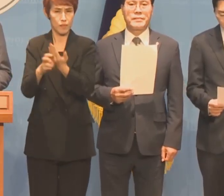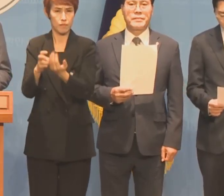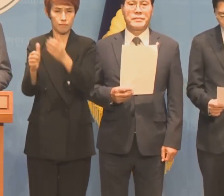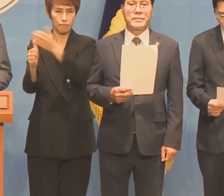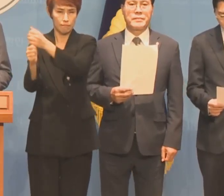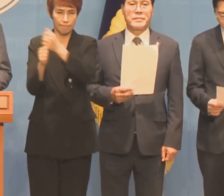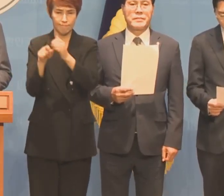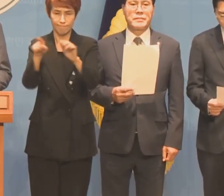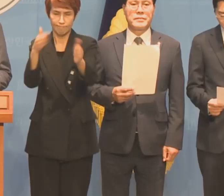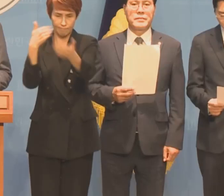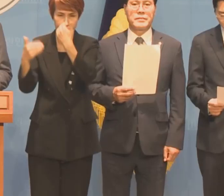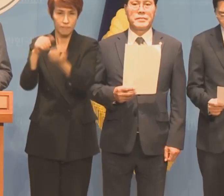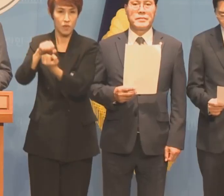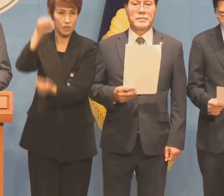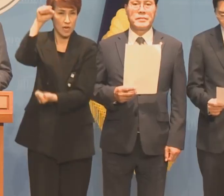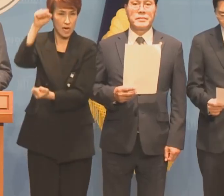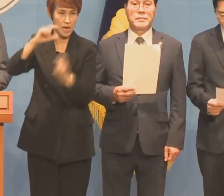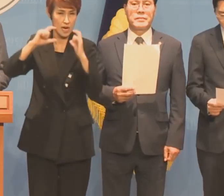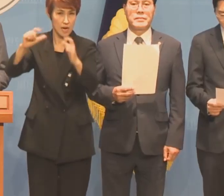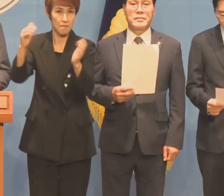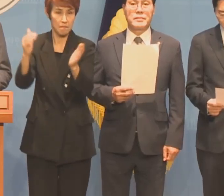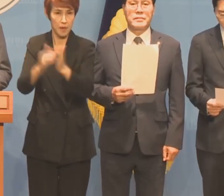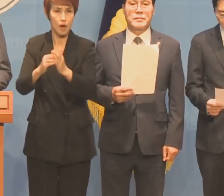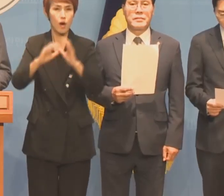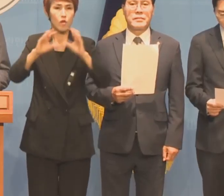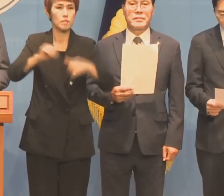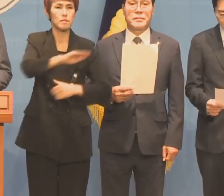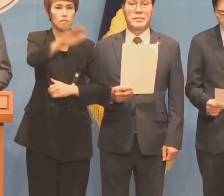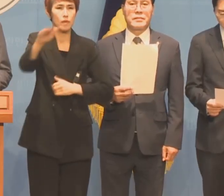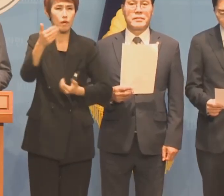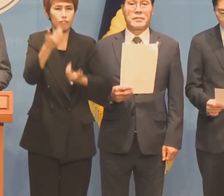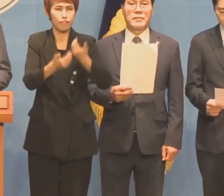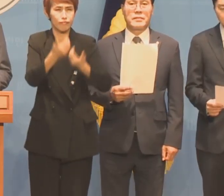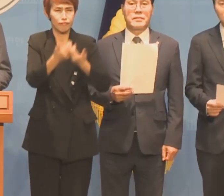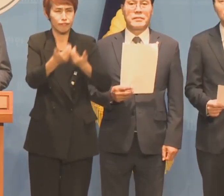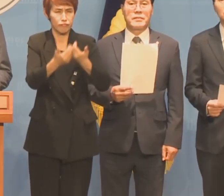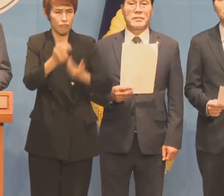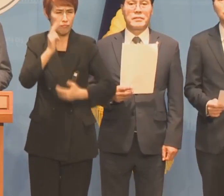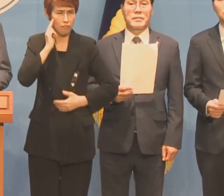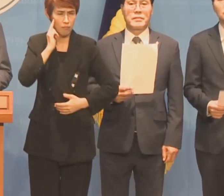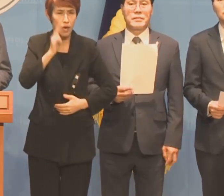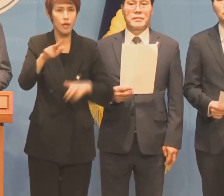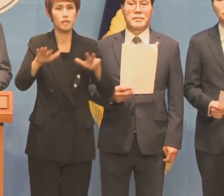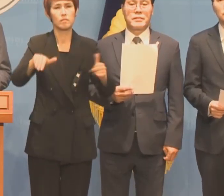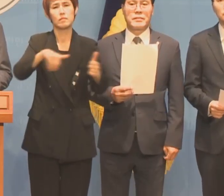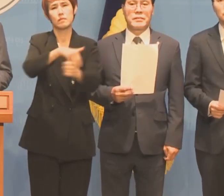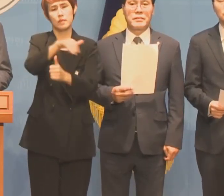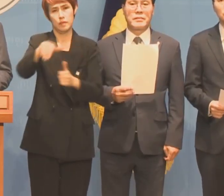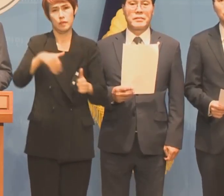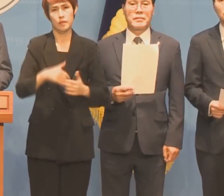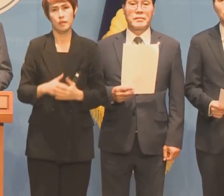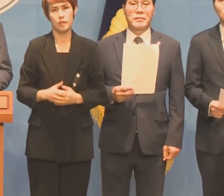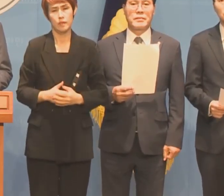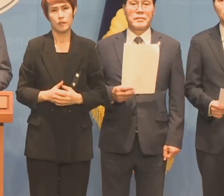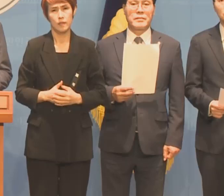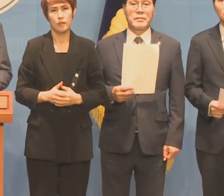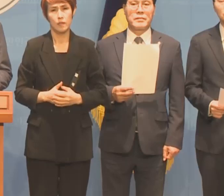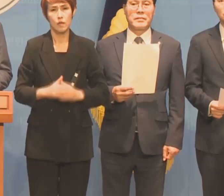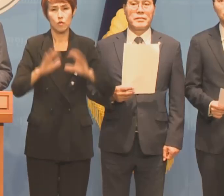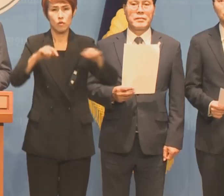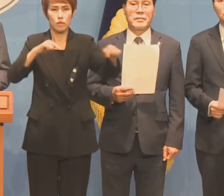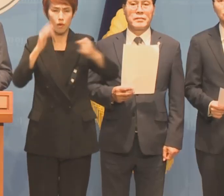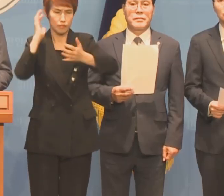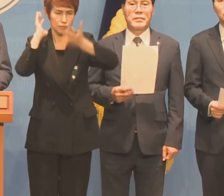영장 발부를 기점으로 국민 분열과 갈등이 돌이킬 수 없는 지경에 이르는 상황에서 국정